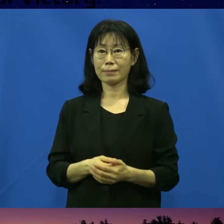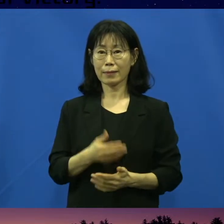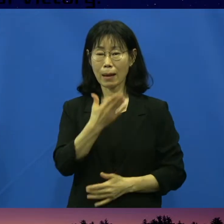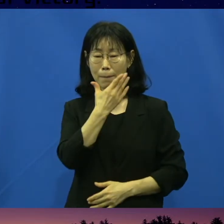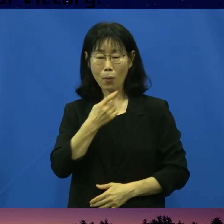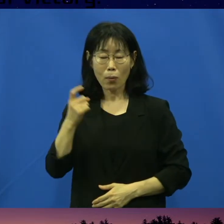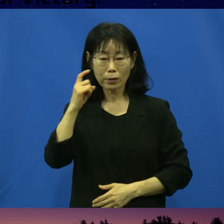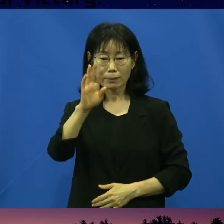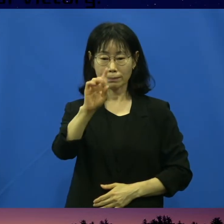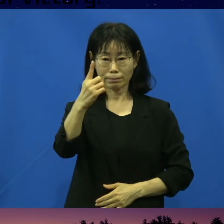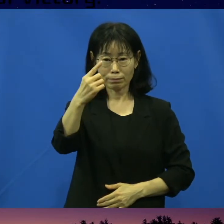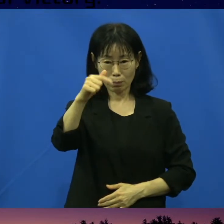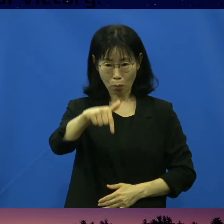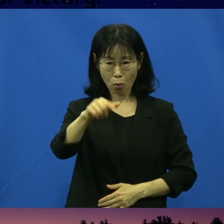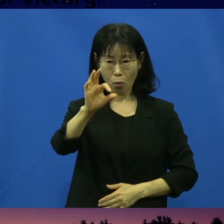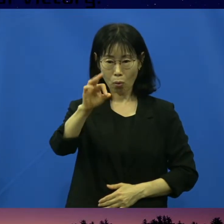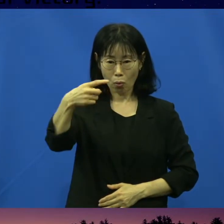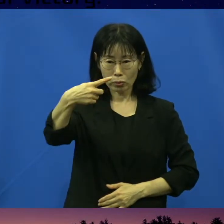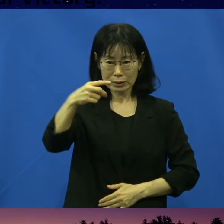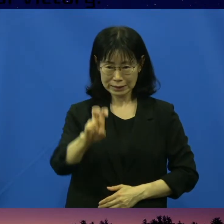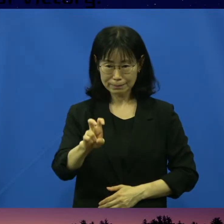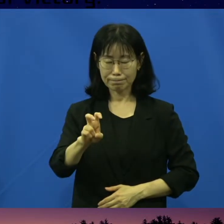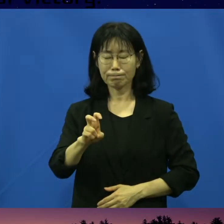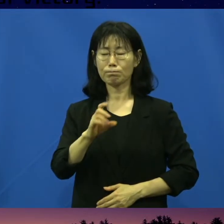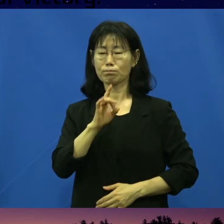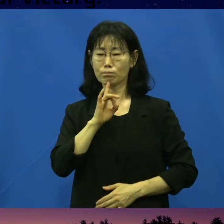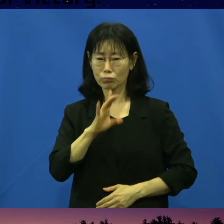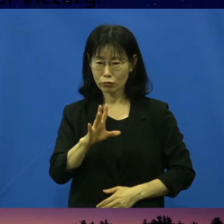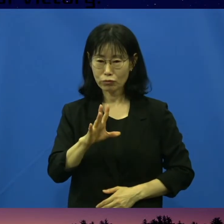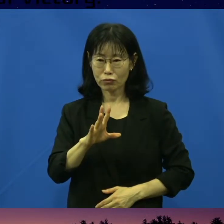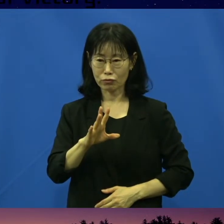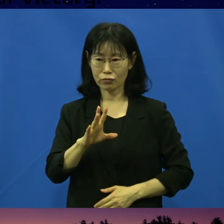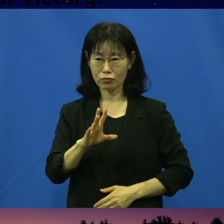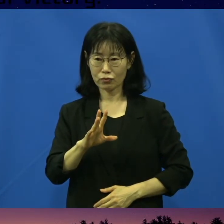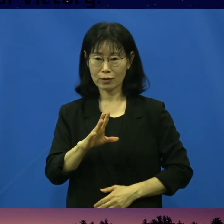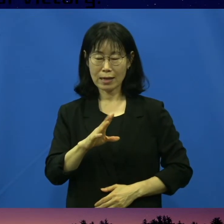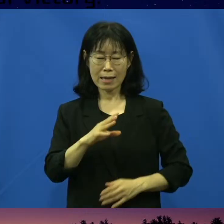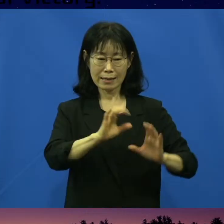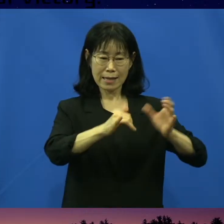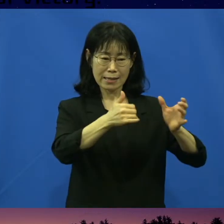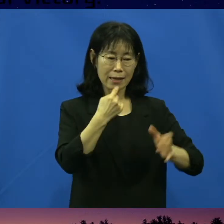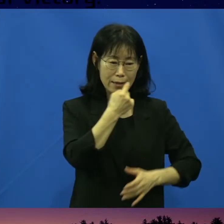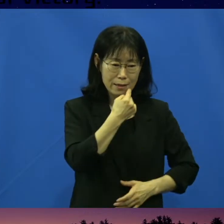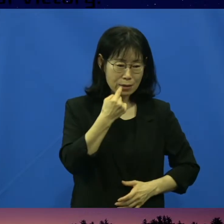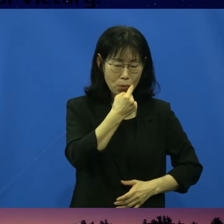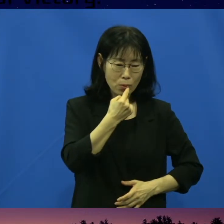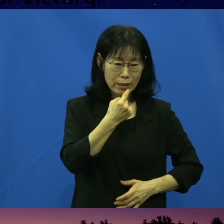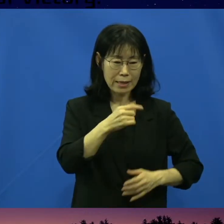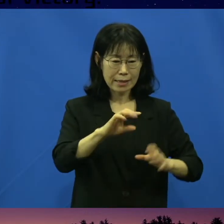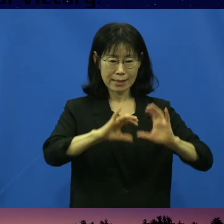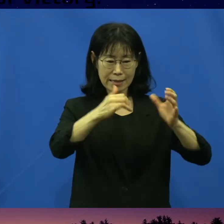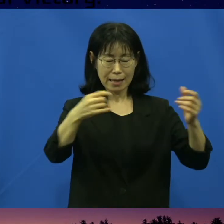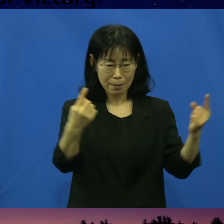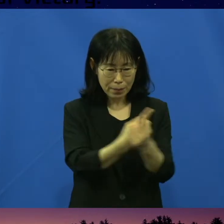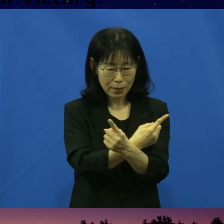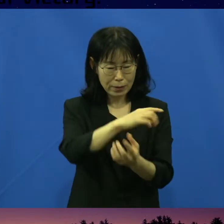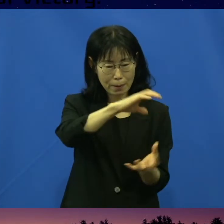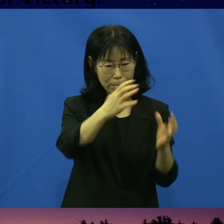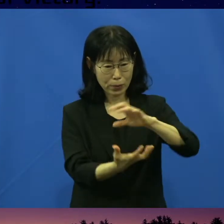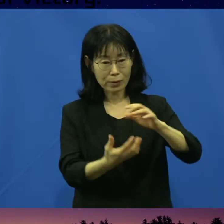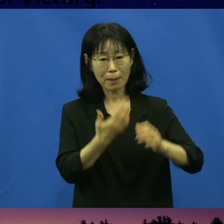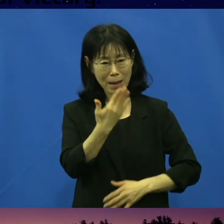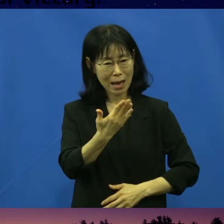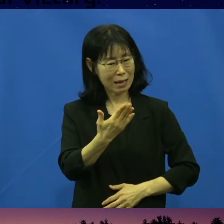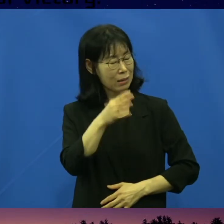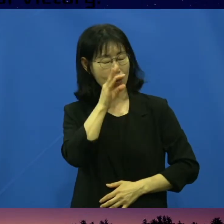복음밖에 없어요. 이데올로기가 세상을 바꾸지 않아요. 실패했어요. 이데올로기는 다 실패예요.